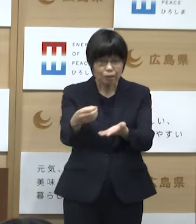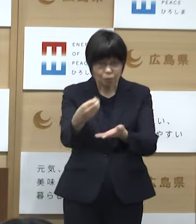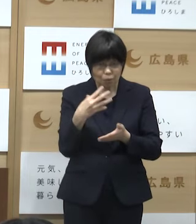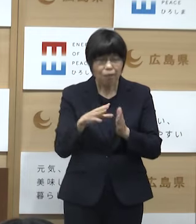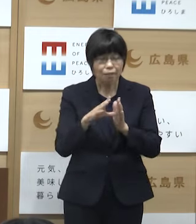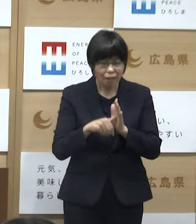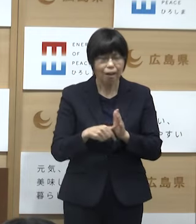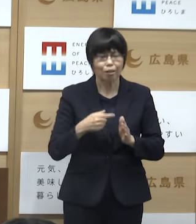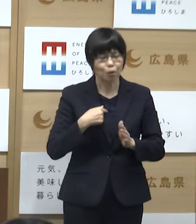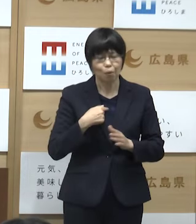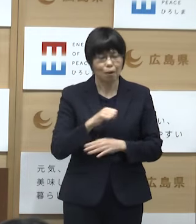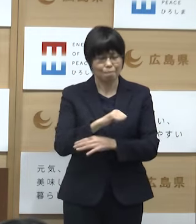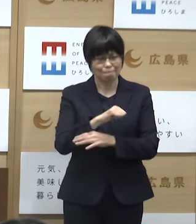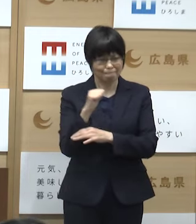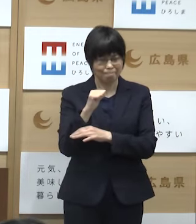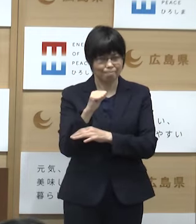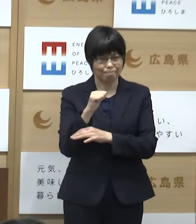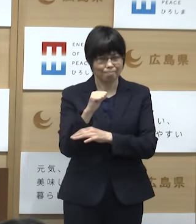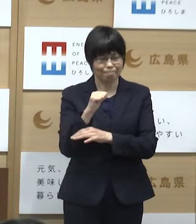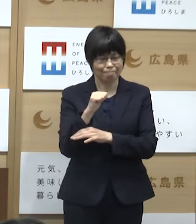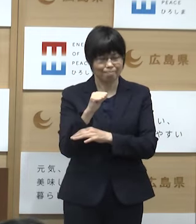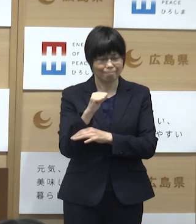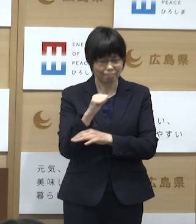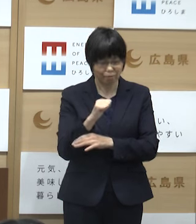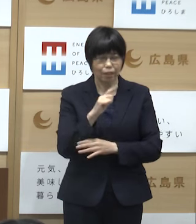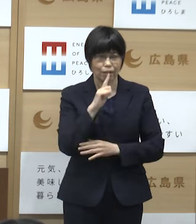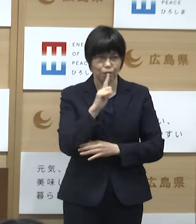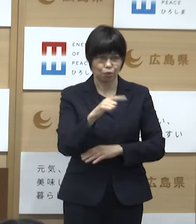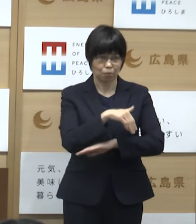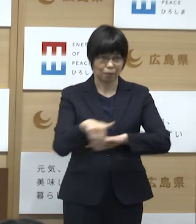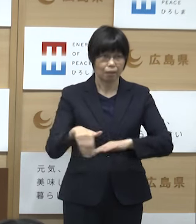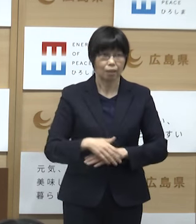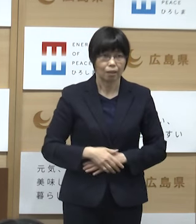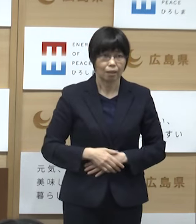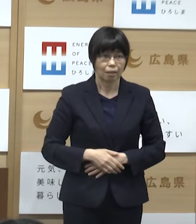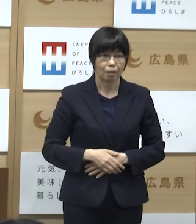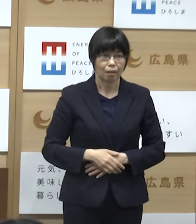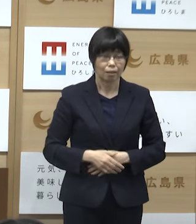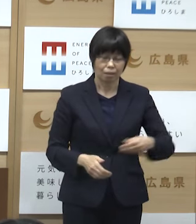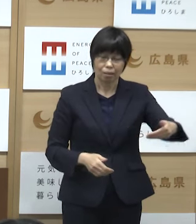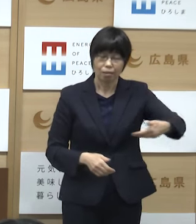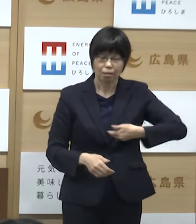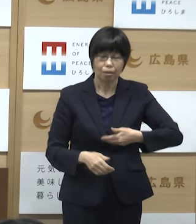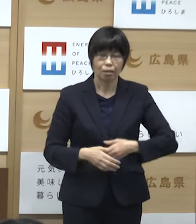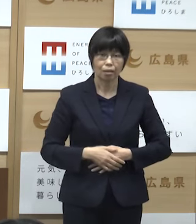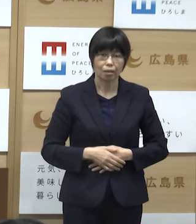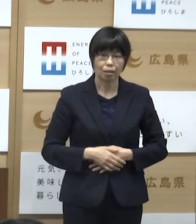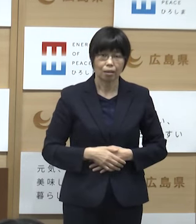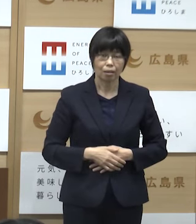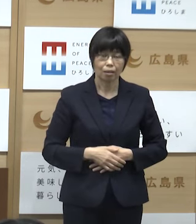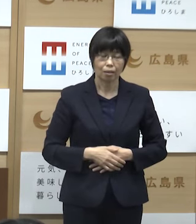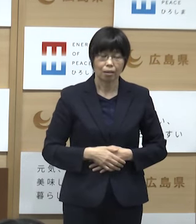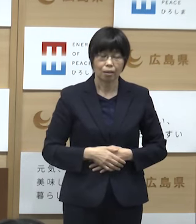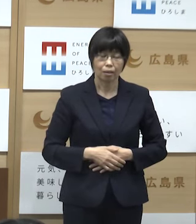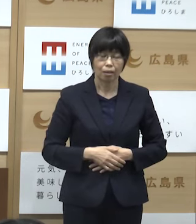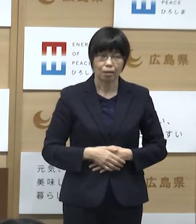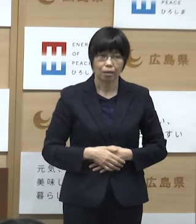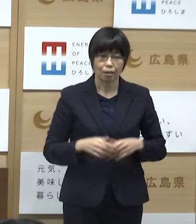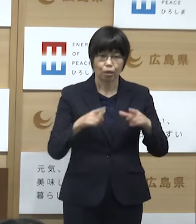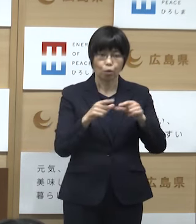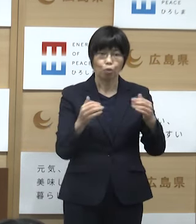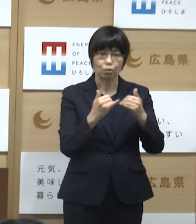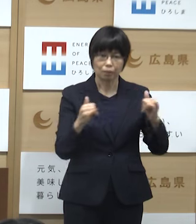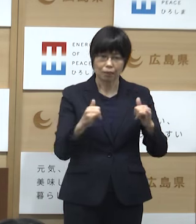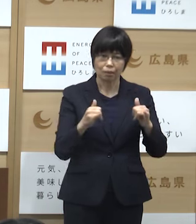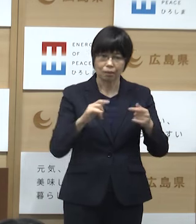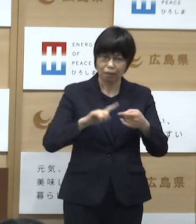われればそうなると思います。 あと関連しますのは、やはりの国民的議論、その全体的